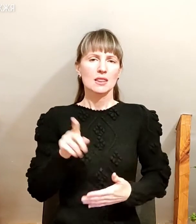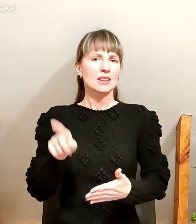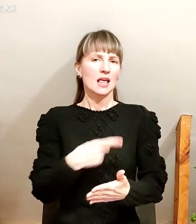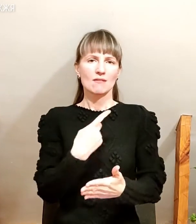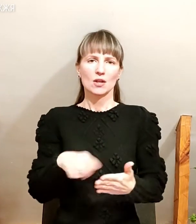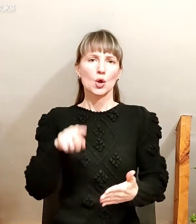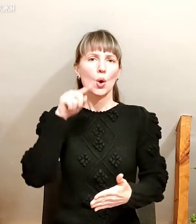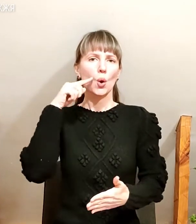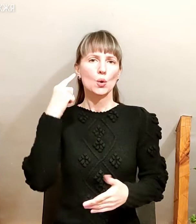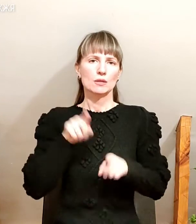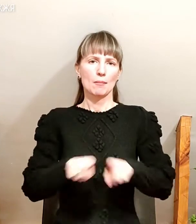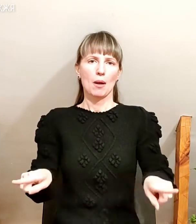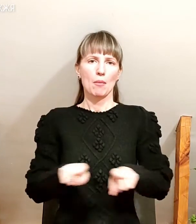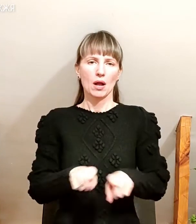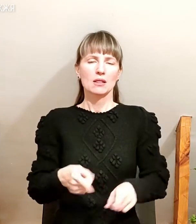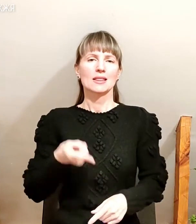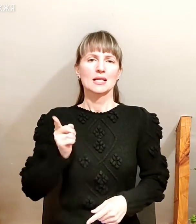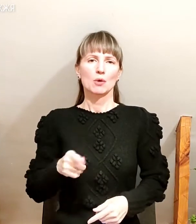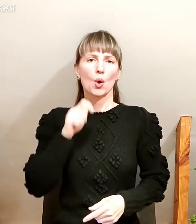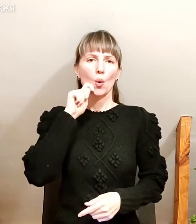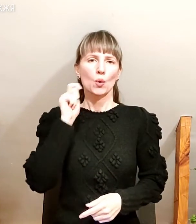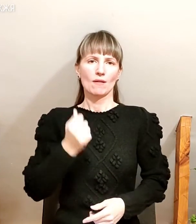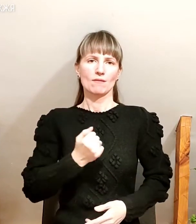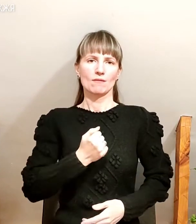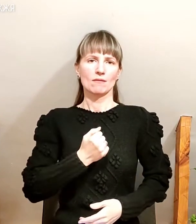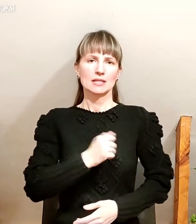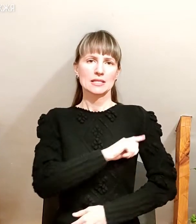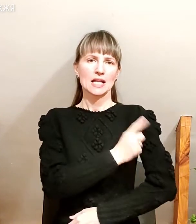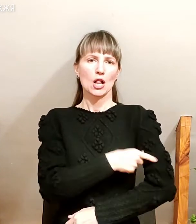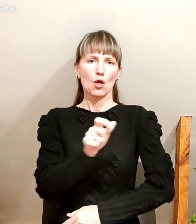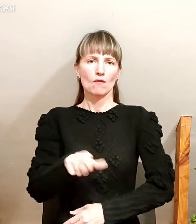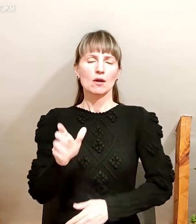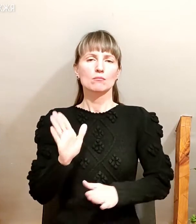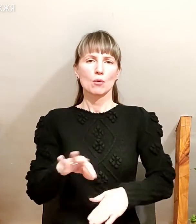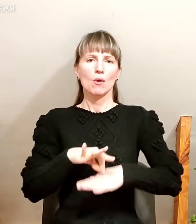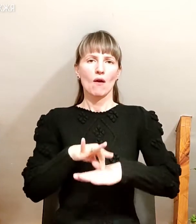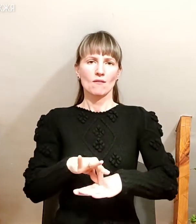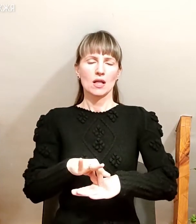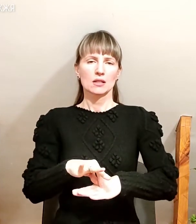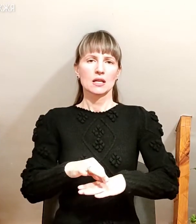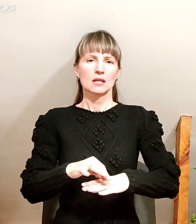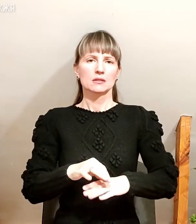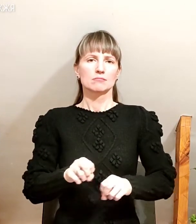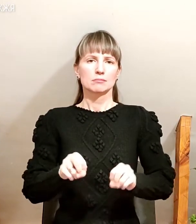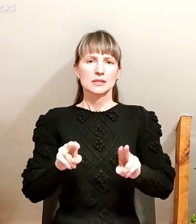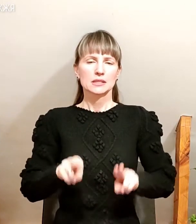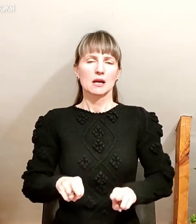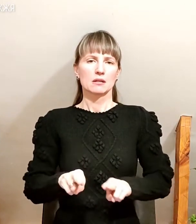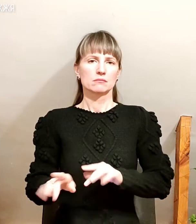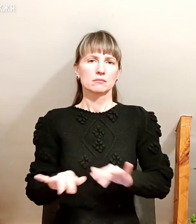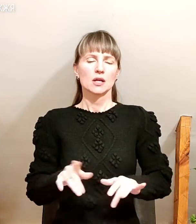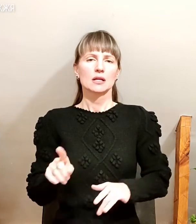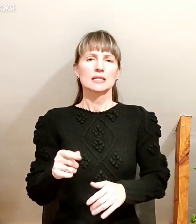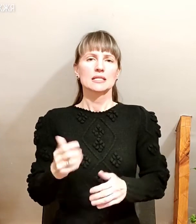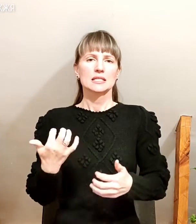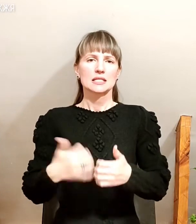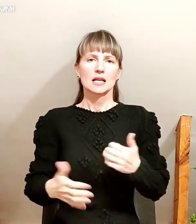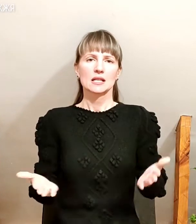російській пропаганді. Насправді українськими силовиками буде проведено комплекс заходів, серед яких і періодичне вимкнення мобільного